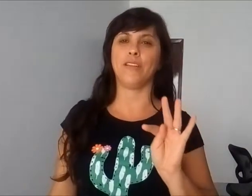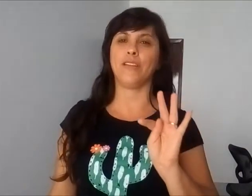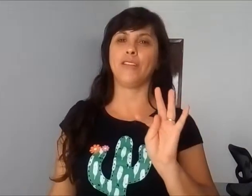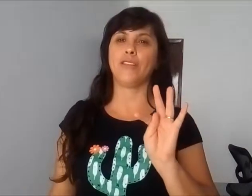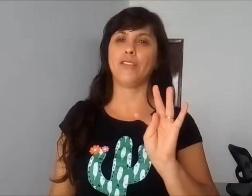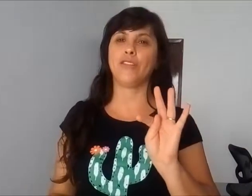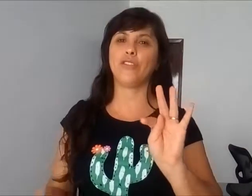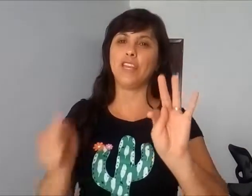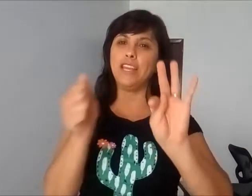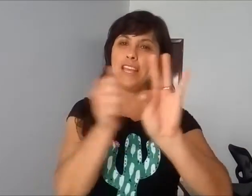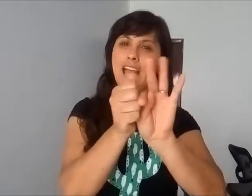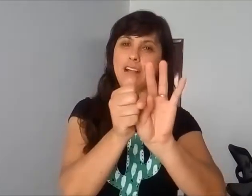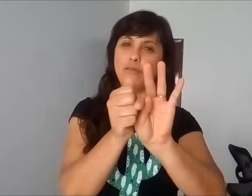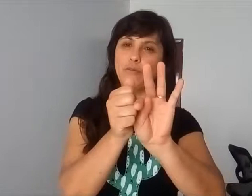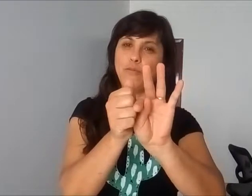te amo